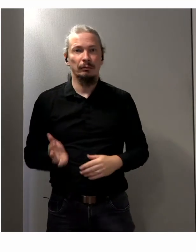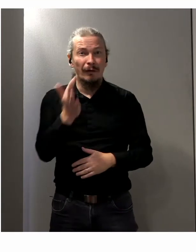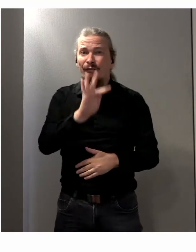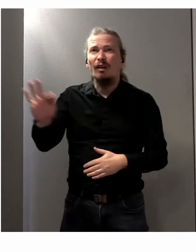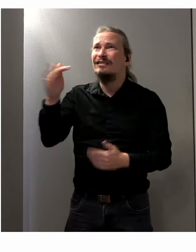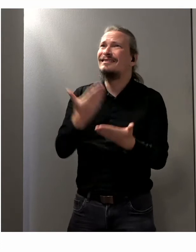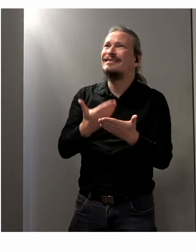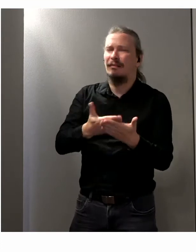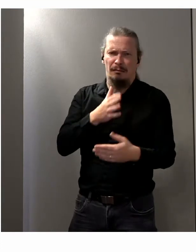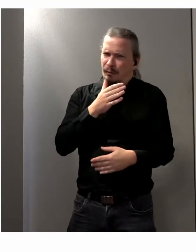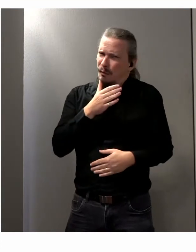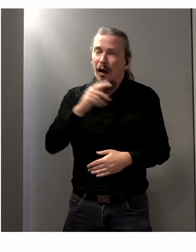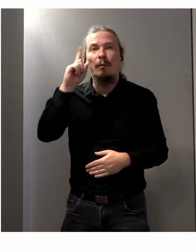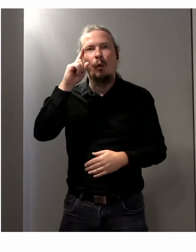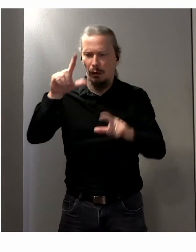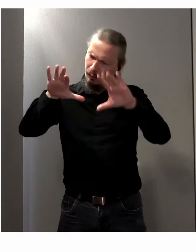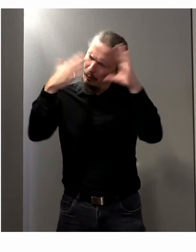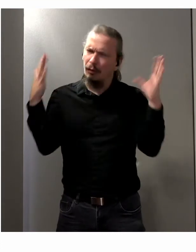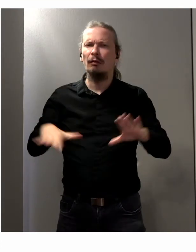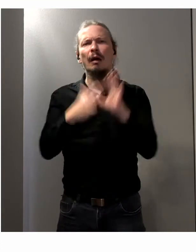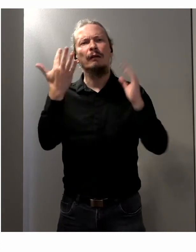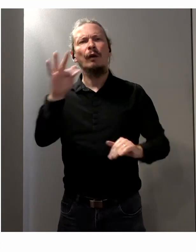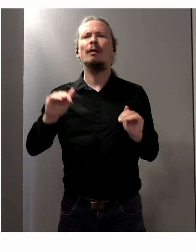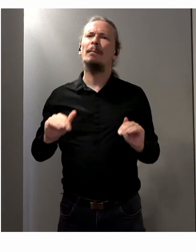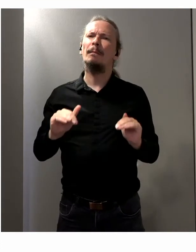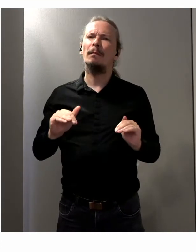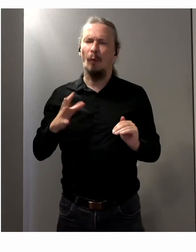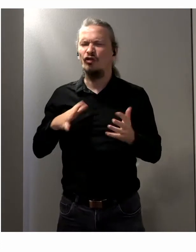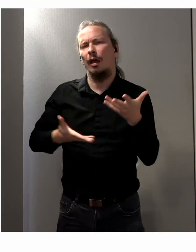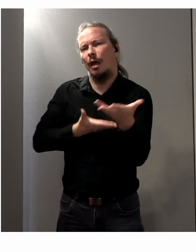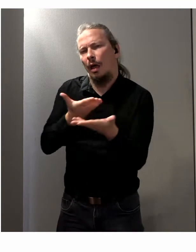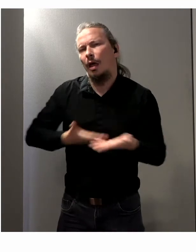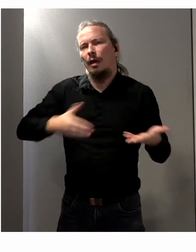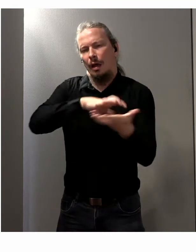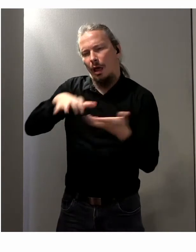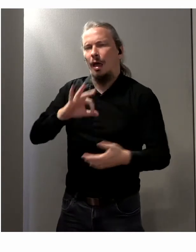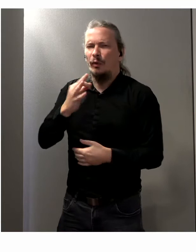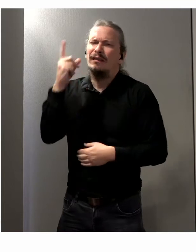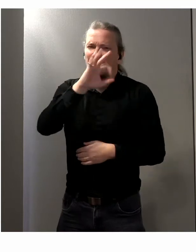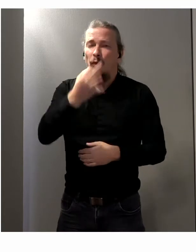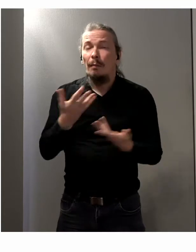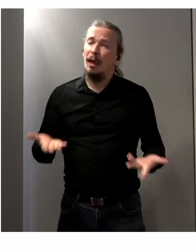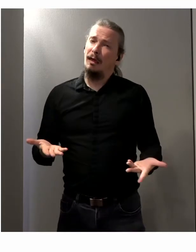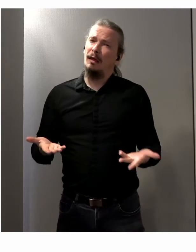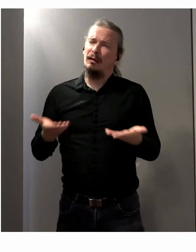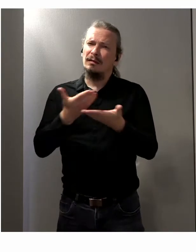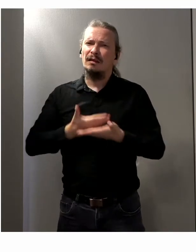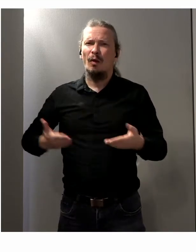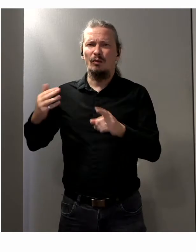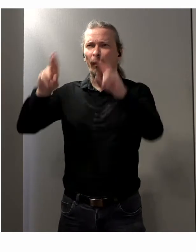pas, non seulement parce qu'elle est la France, et malgré les difficultés qu'elle traverse, mais aussi parce que nous sommes dans un